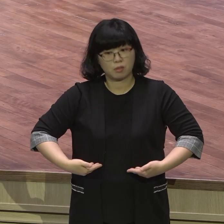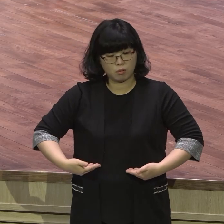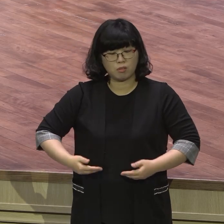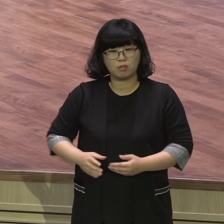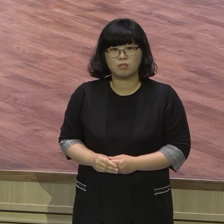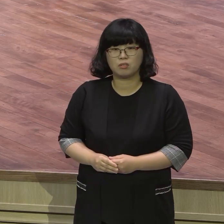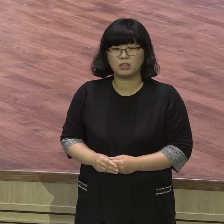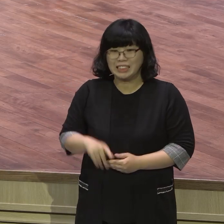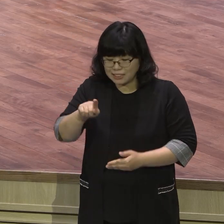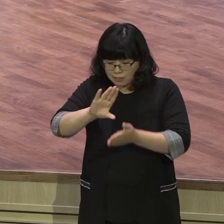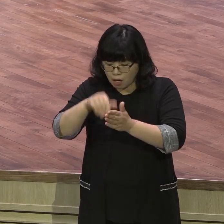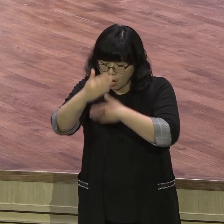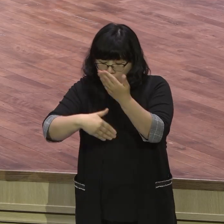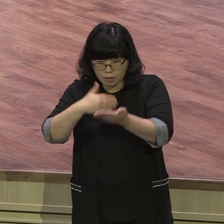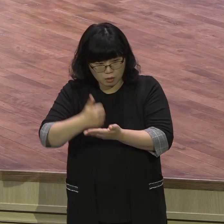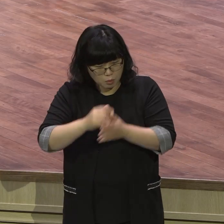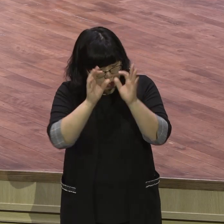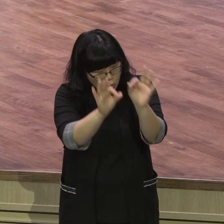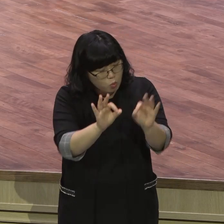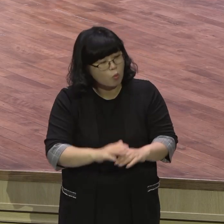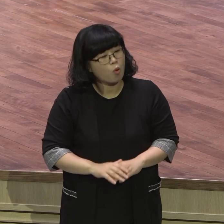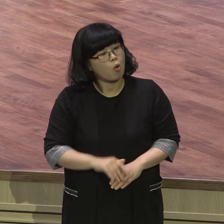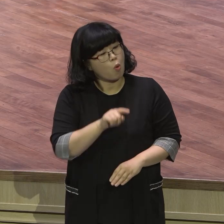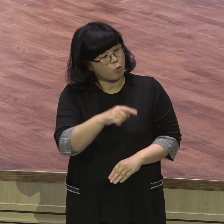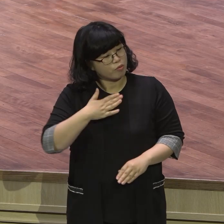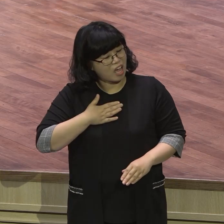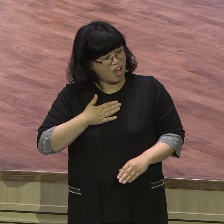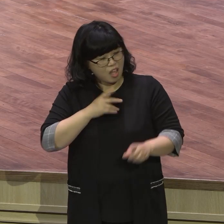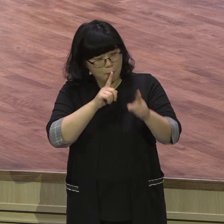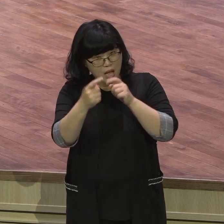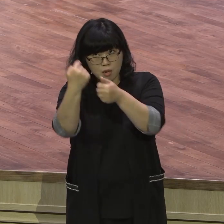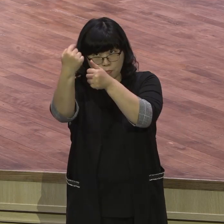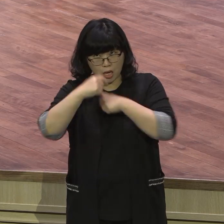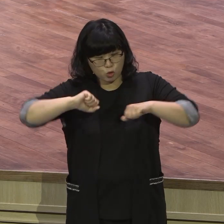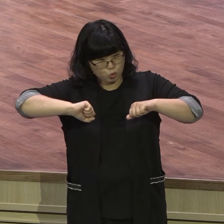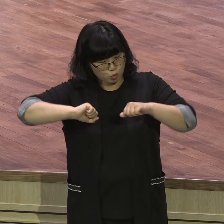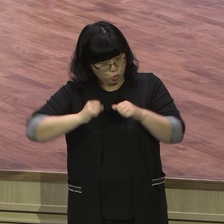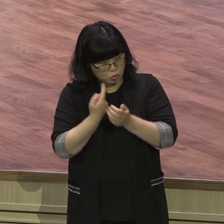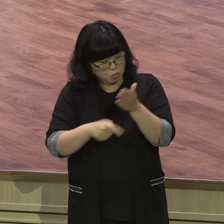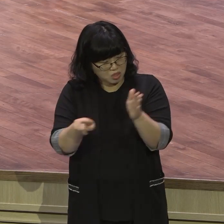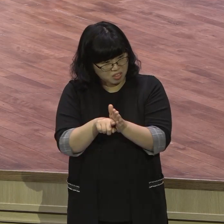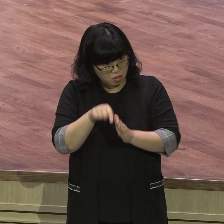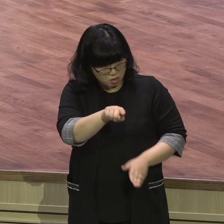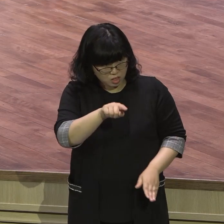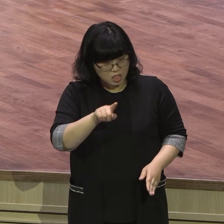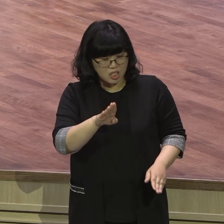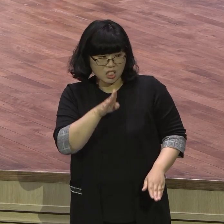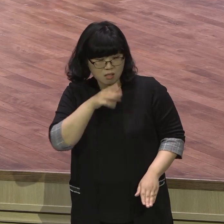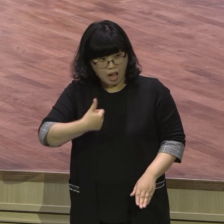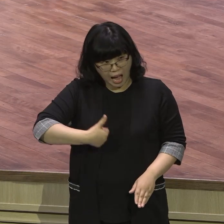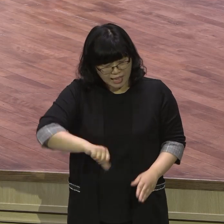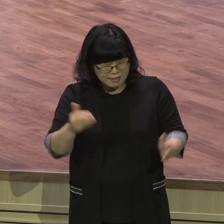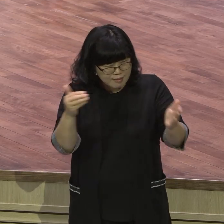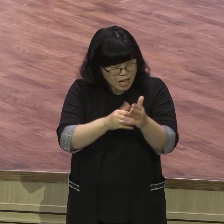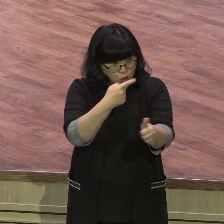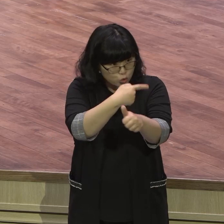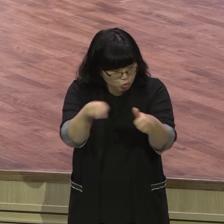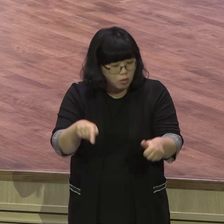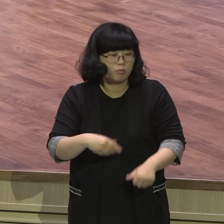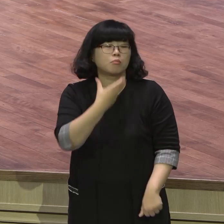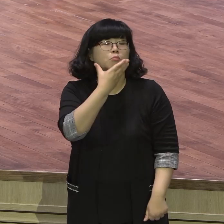복된 자라 영적으로는 절대 양보 없는 복된 자 그만큼